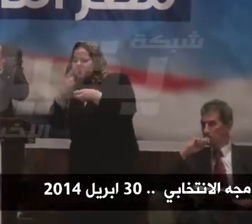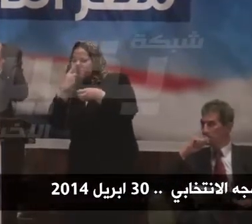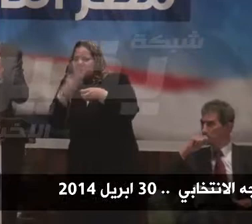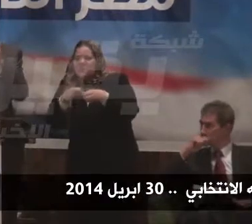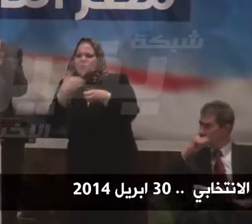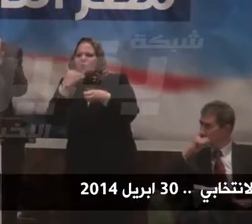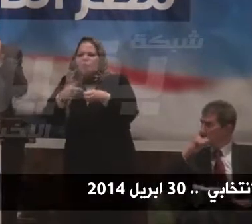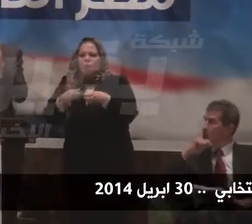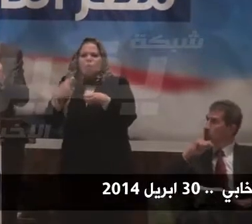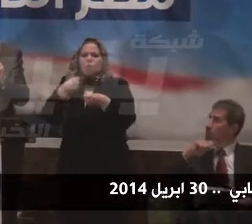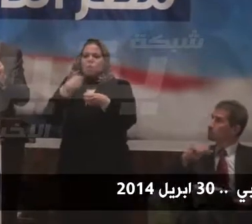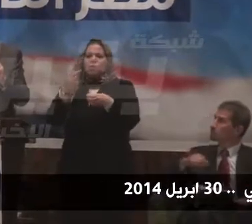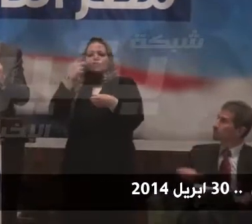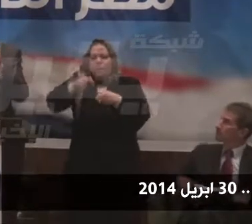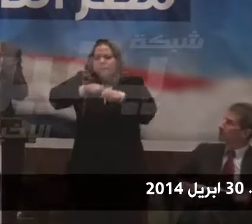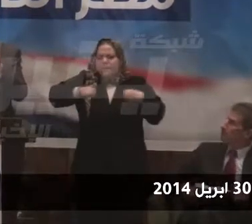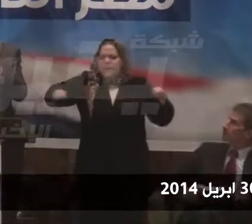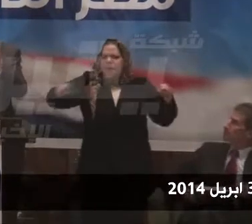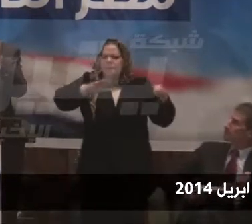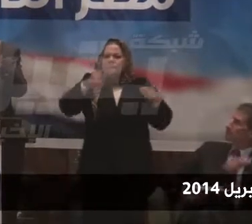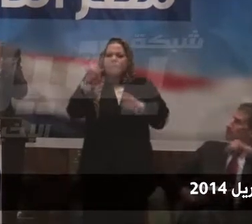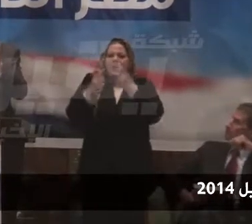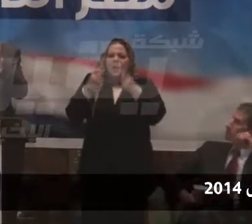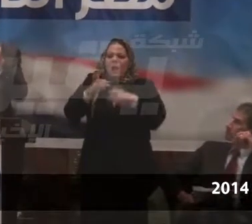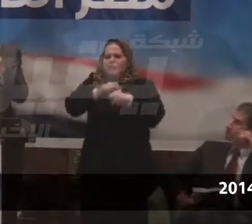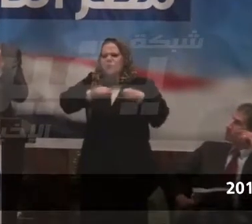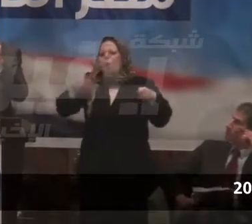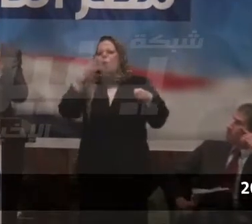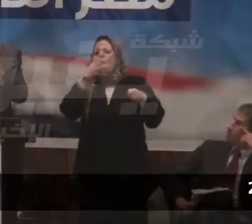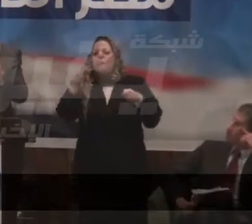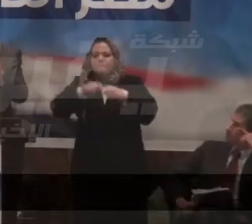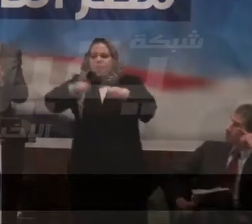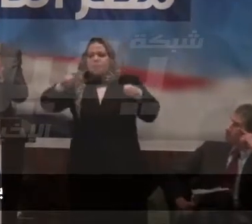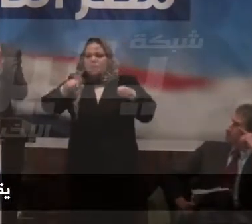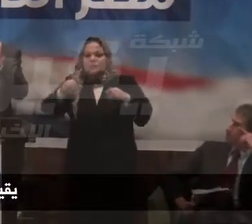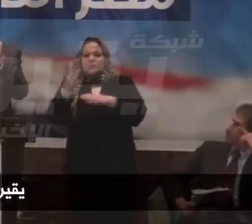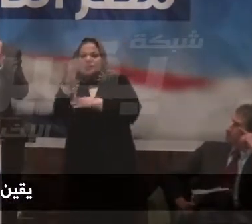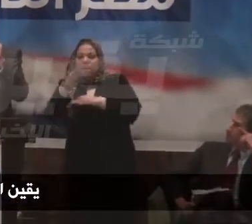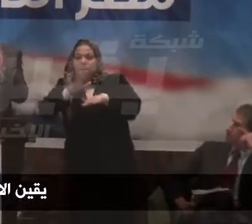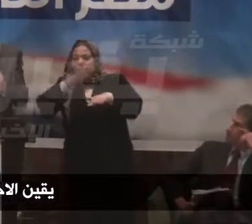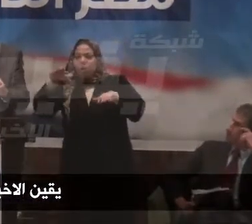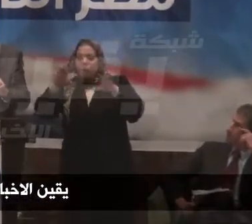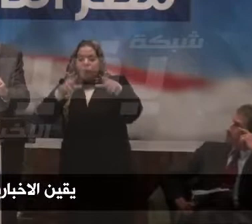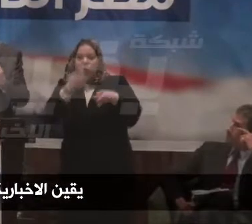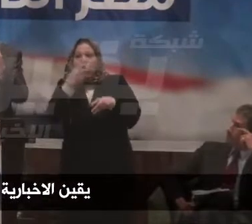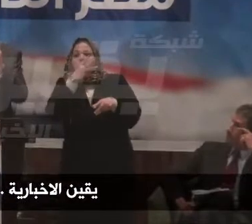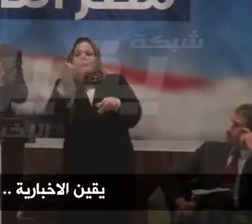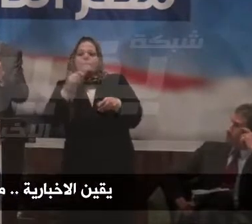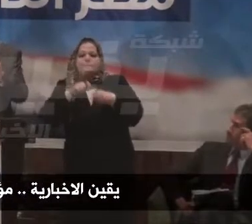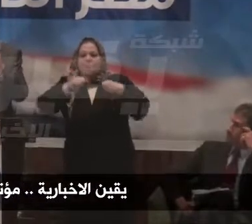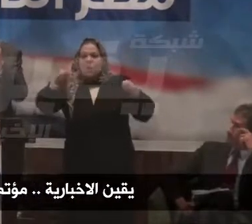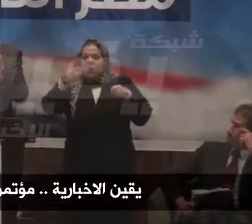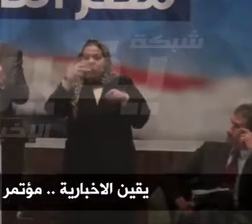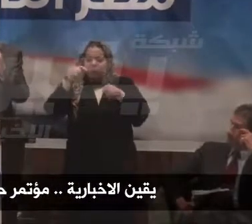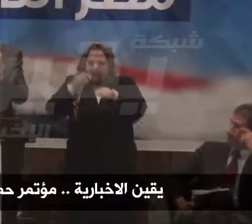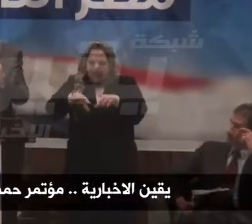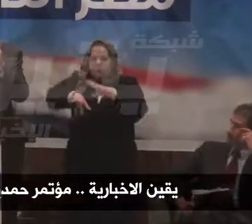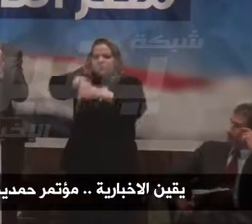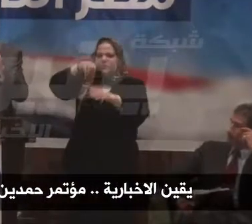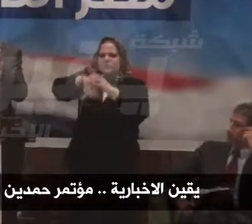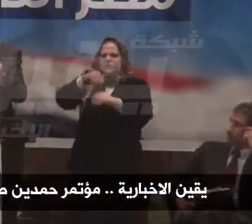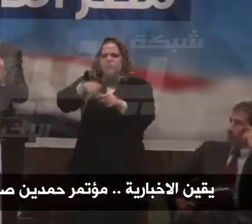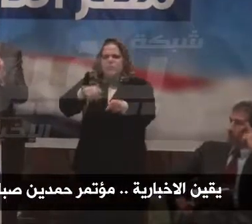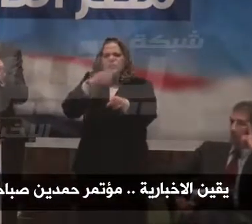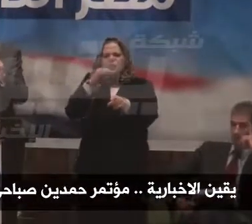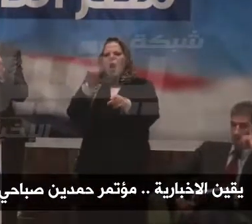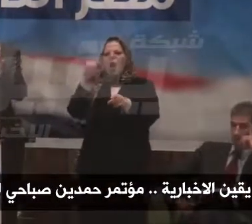مساحتها 400 متر بنظام اسمه نظام النصف مكثف 400 متر يجيبوا انتاج قد